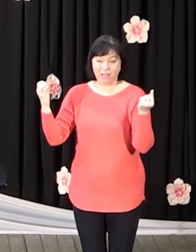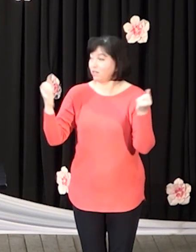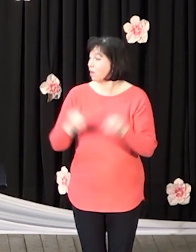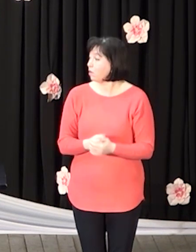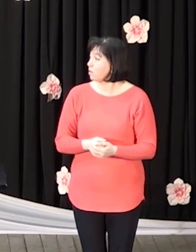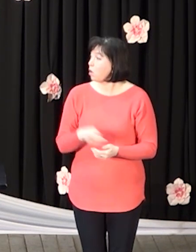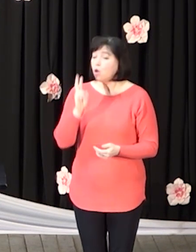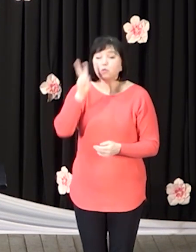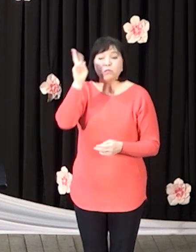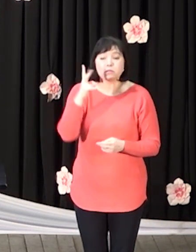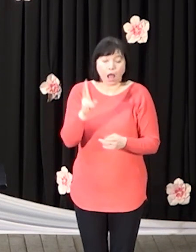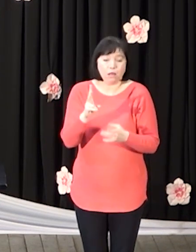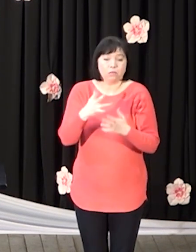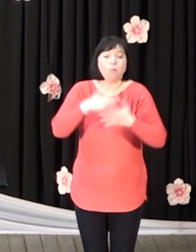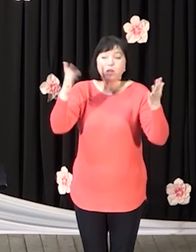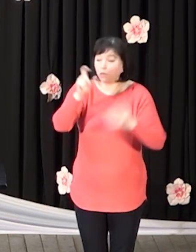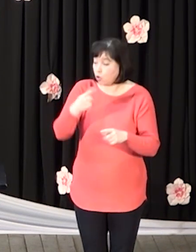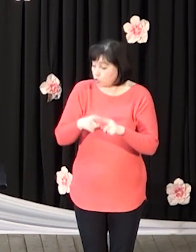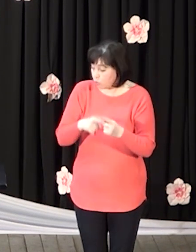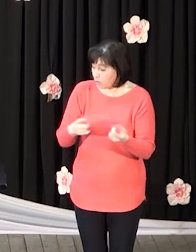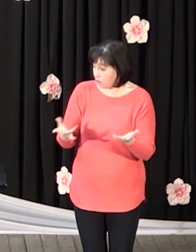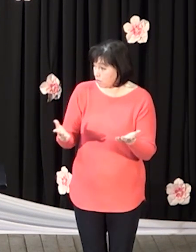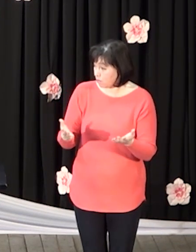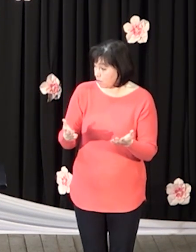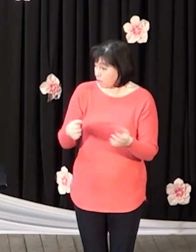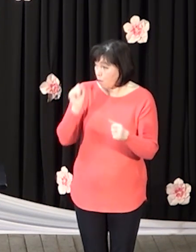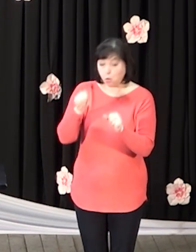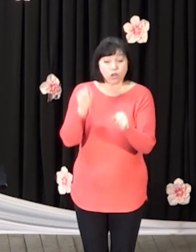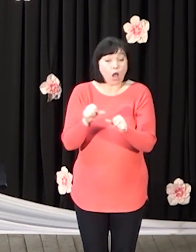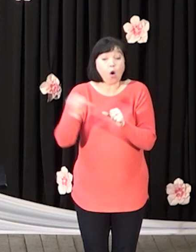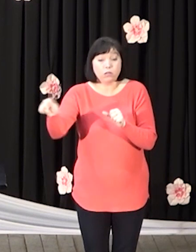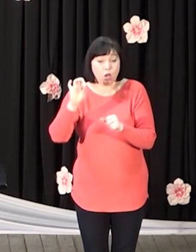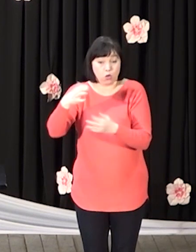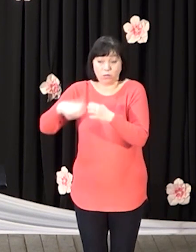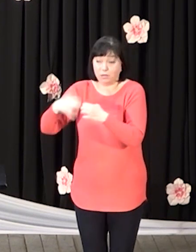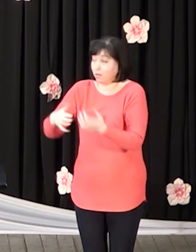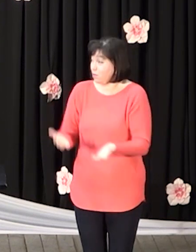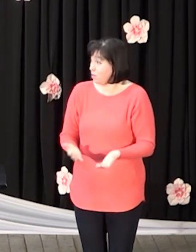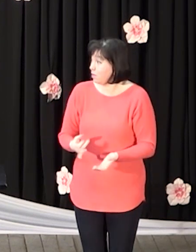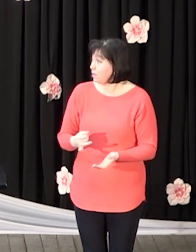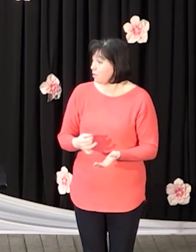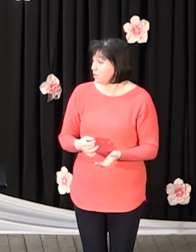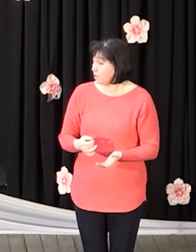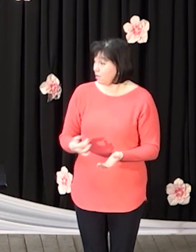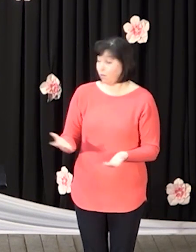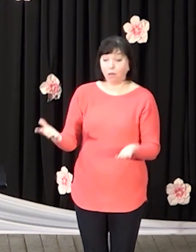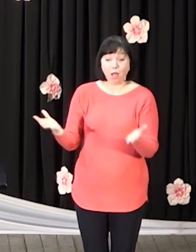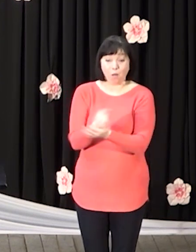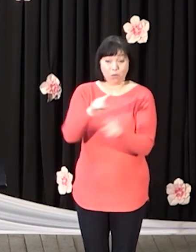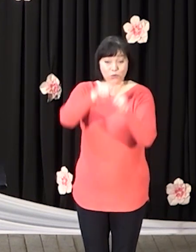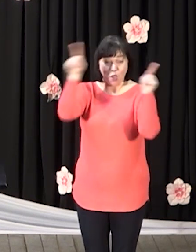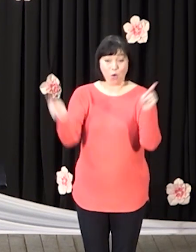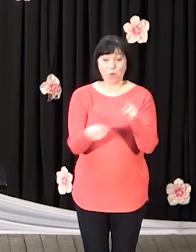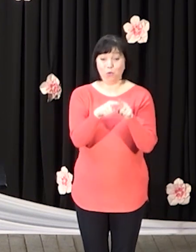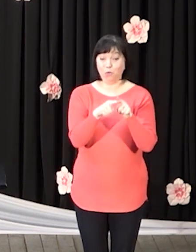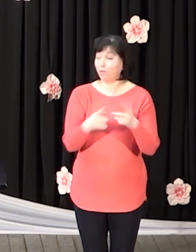ce nu știe majoritatea lumii, că aceste capete sunt detașabile de mijloc, astfel încât obține niște capete lipite de mijloc și un